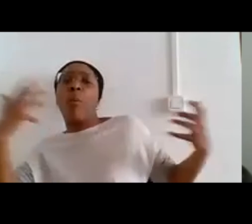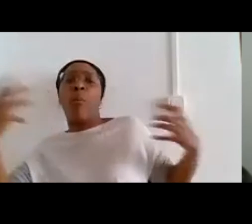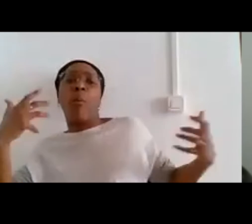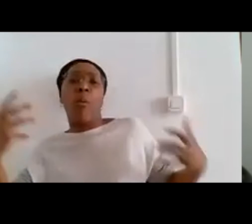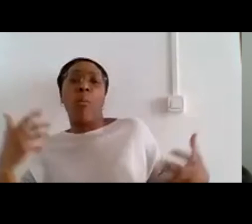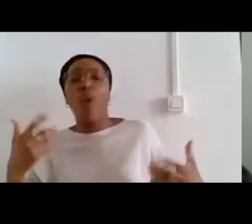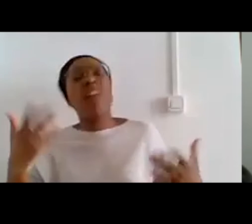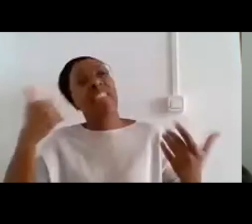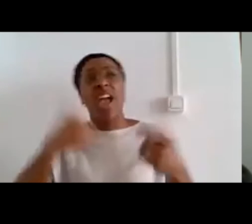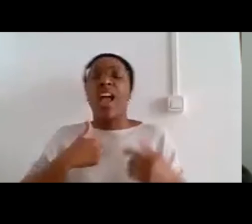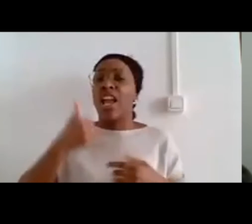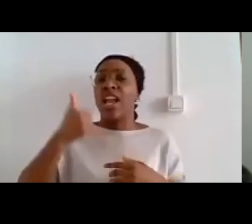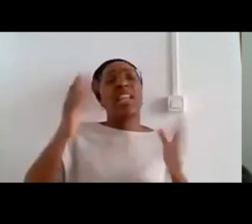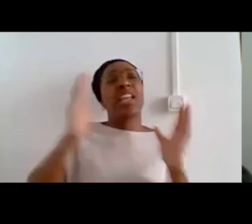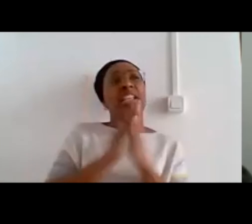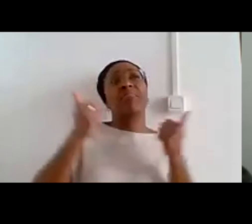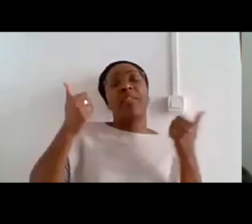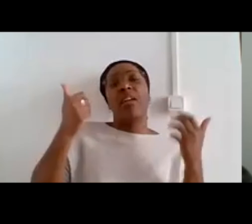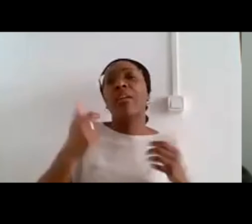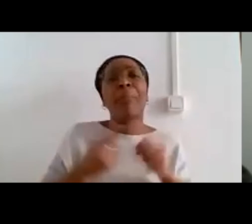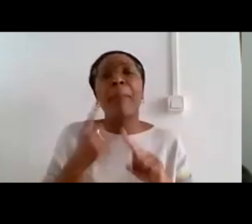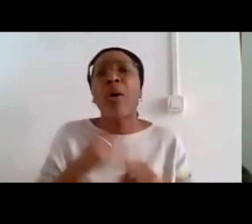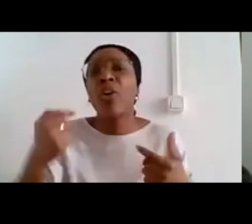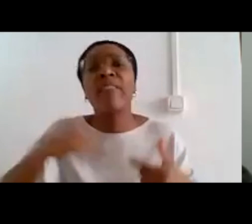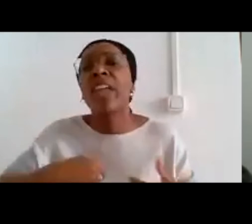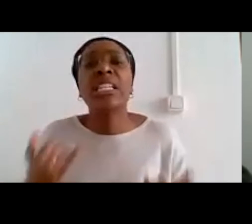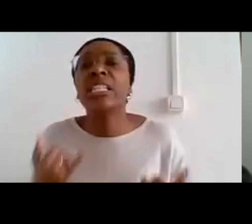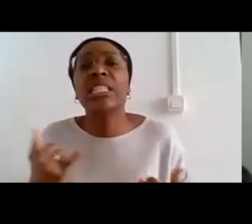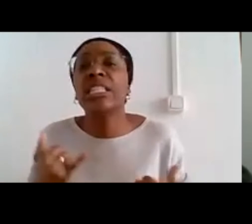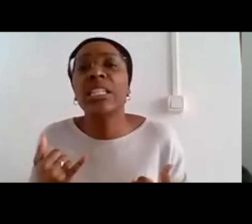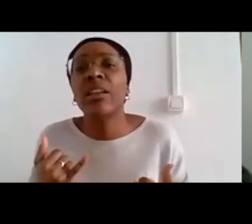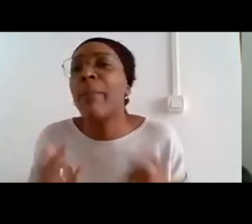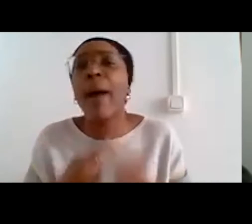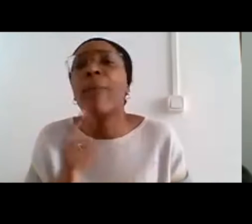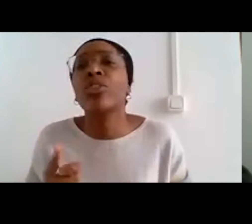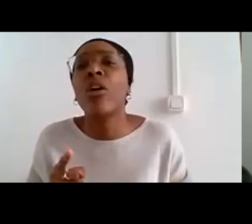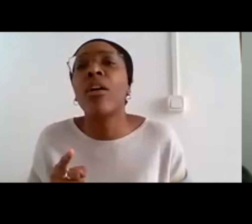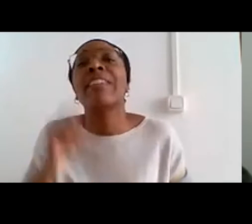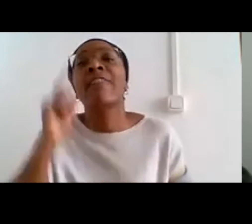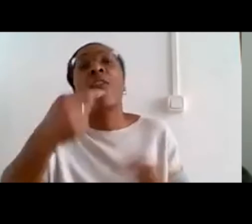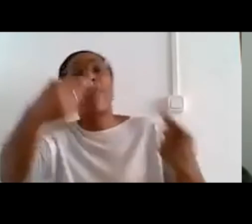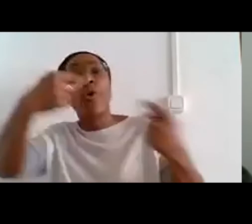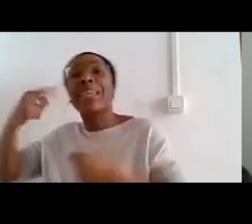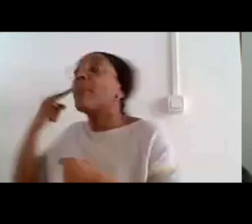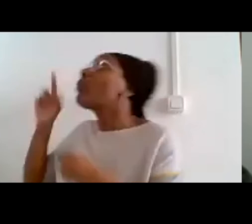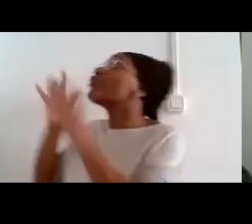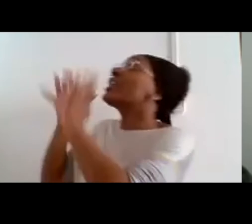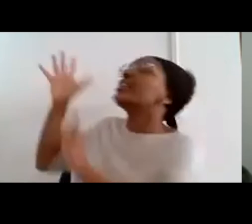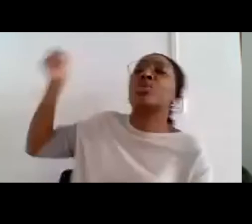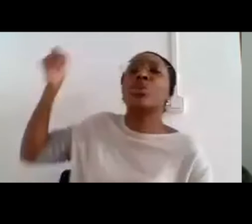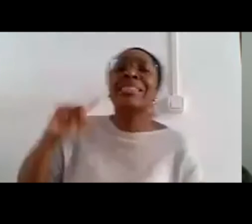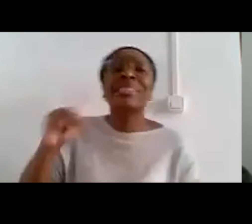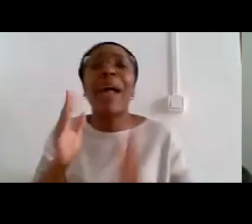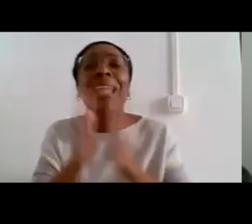but, c'est de venir à Christ le but. L'église ne sauve personne, hein. C'est Jésus qui sauve. C'est Jésus qui